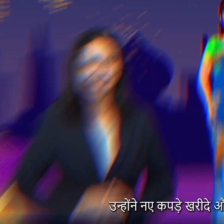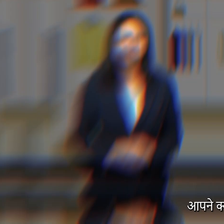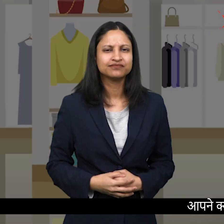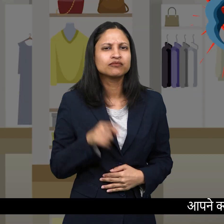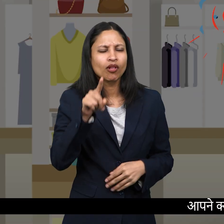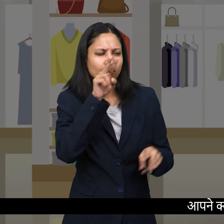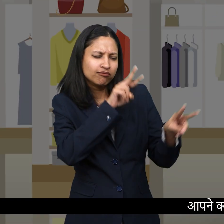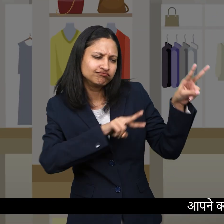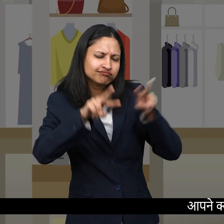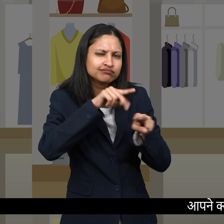आपने क्या देखा?